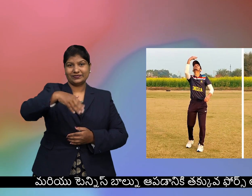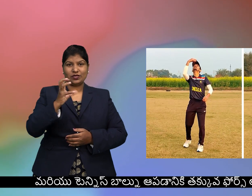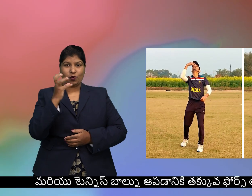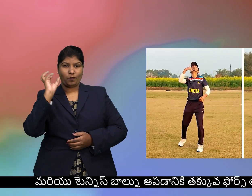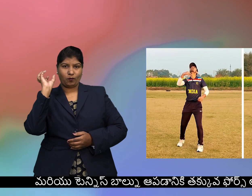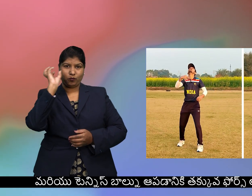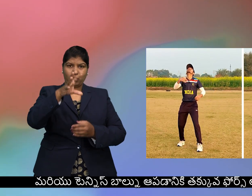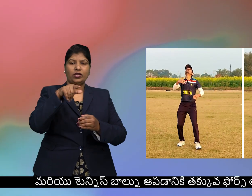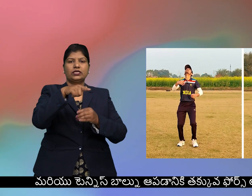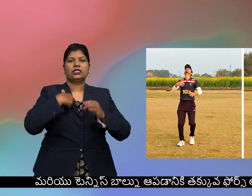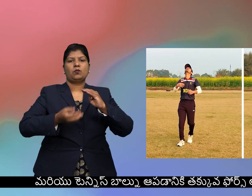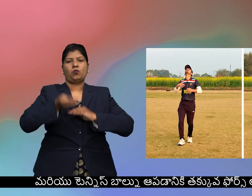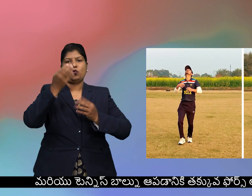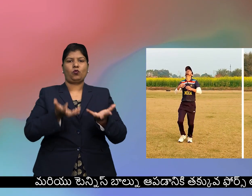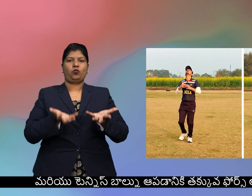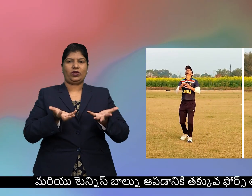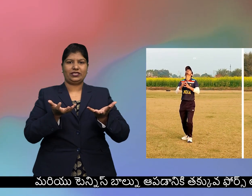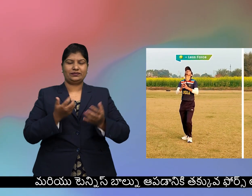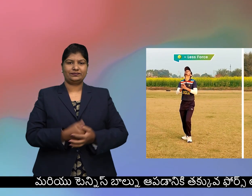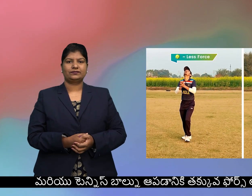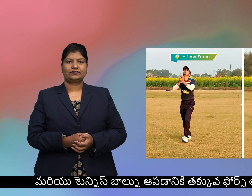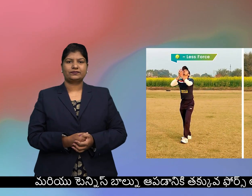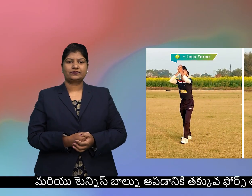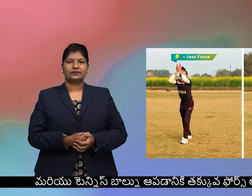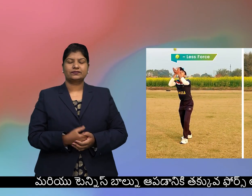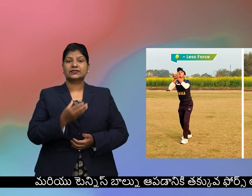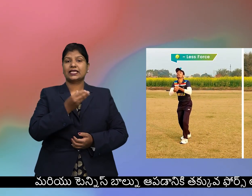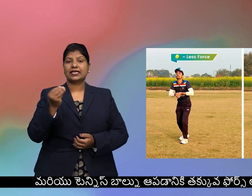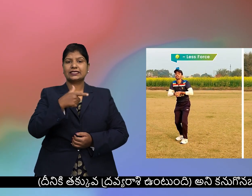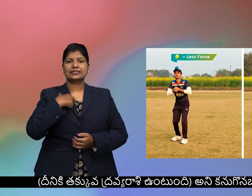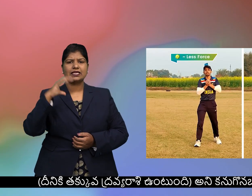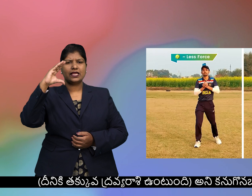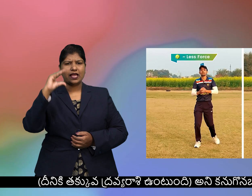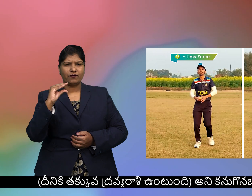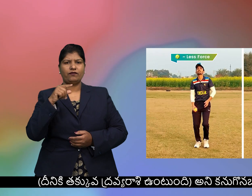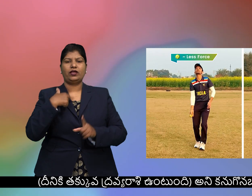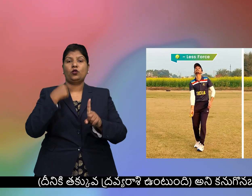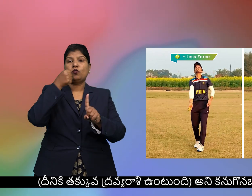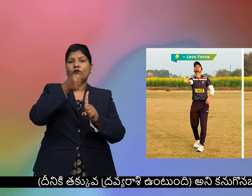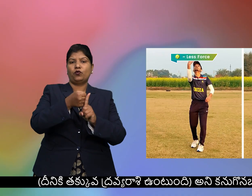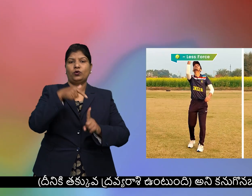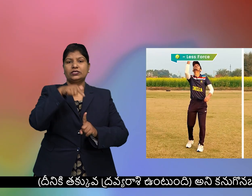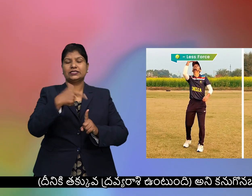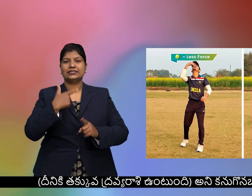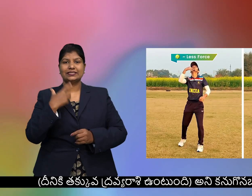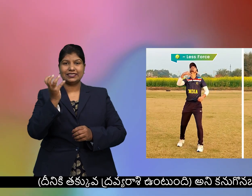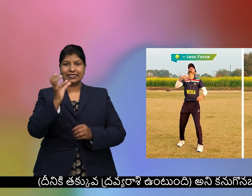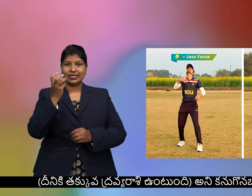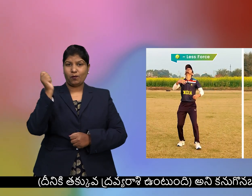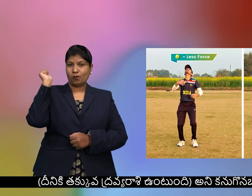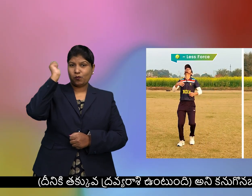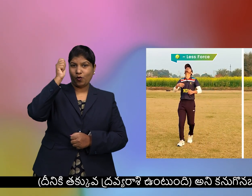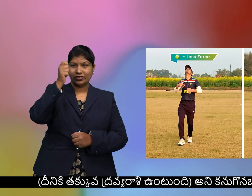మరియు టెన్నిస్ బాల్ను ఆపడానికి తక్కువ ఫోర్స్ అవసరమని, దీనికి తక్కువ ద్రవ్యరాశి